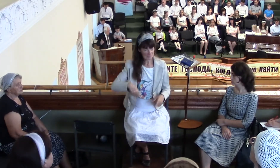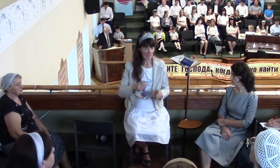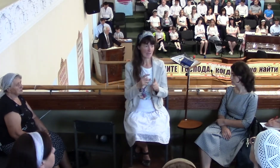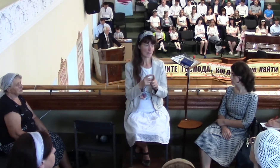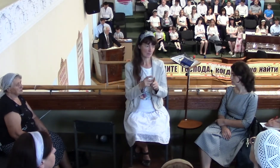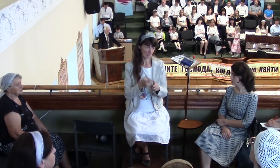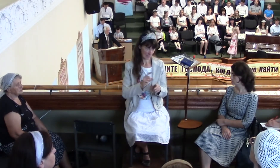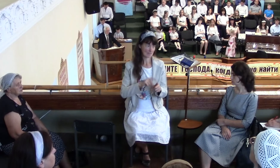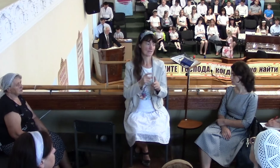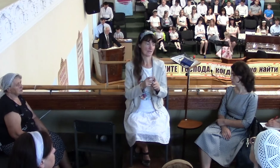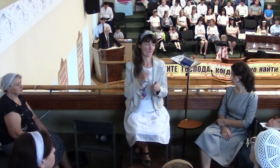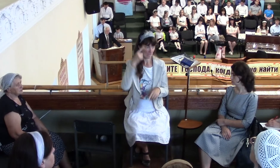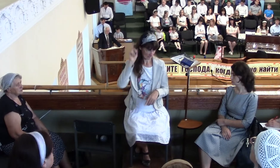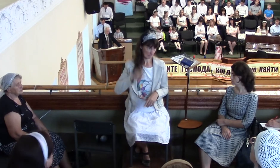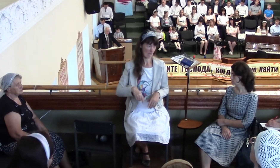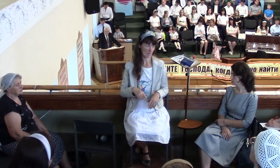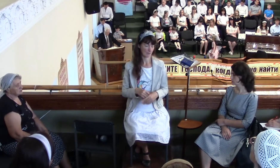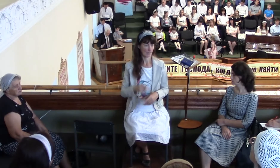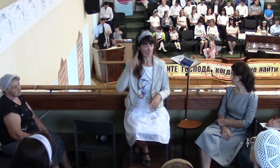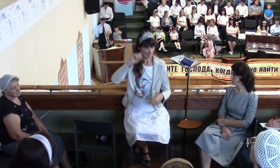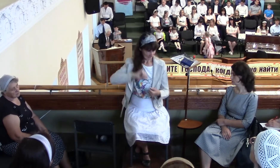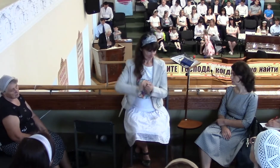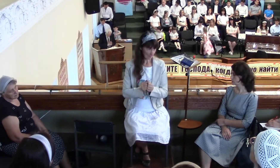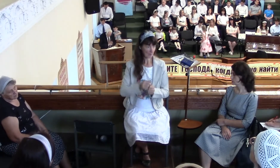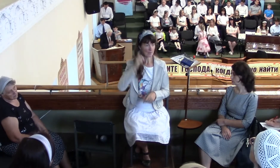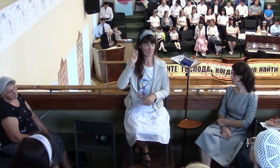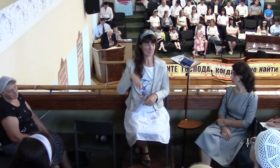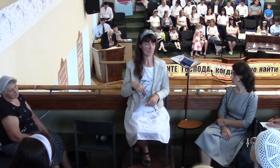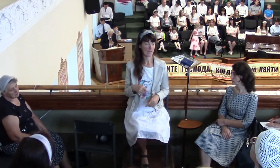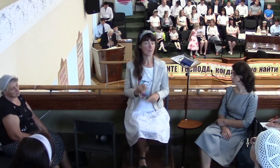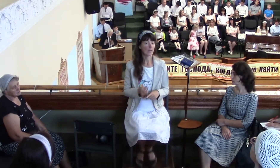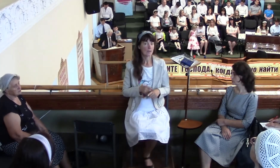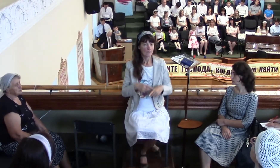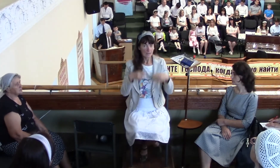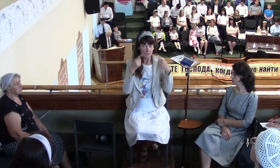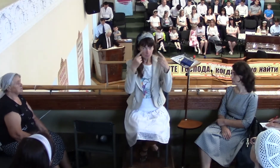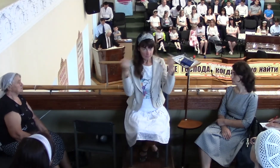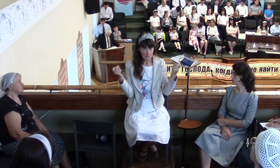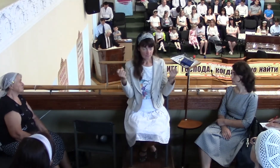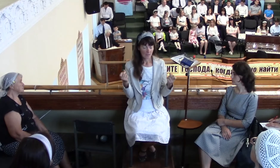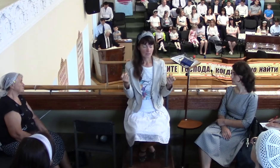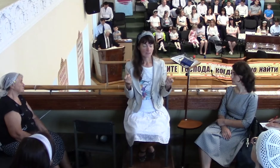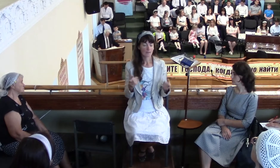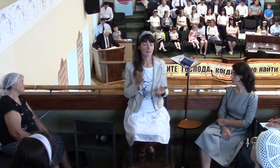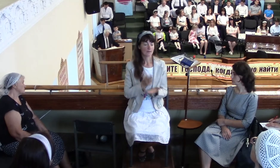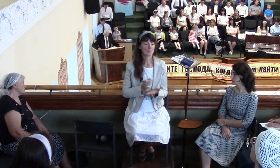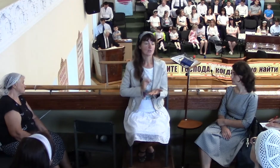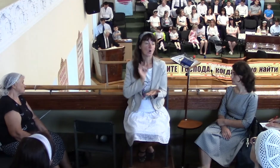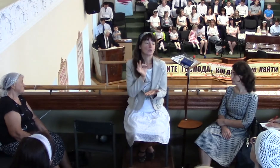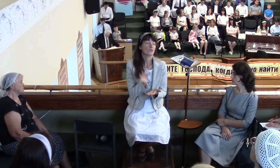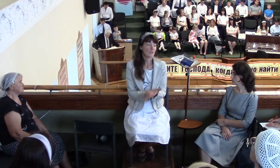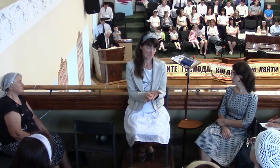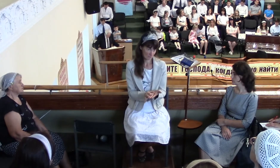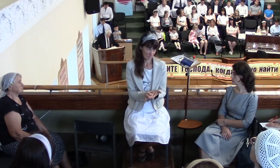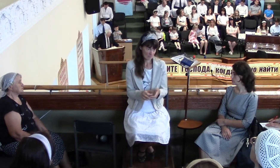на память знаем. И в этом повествовании об ответственности для нас